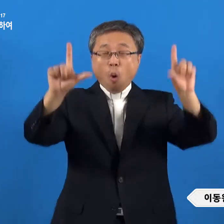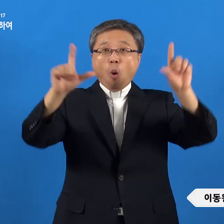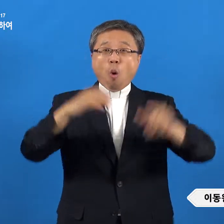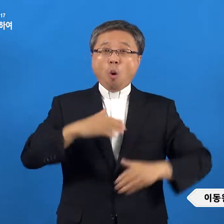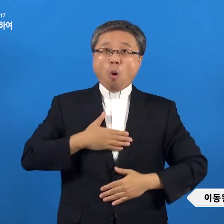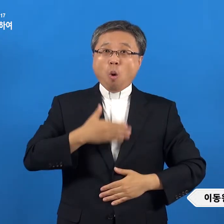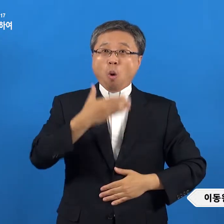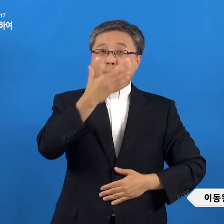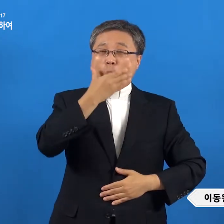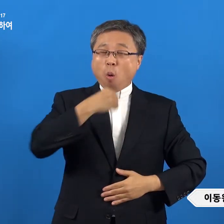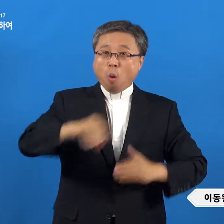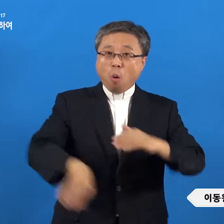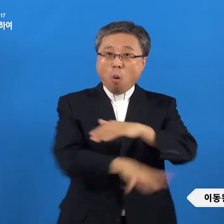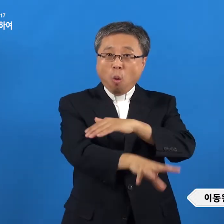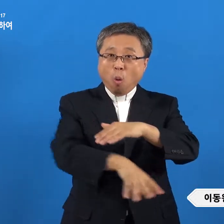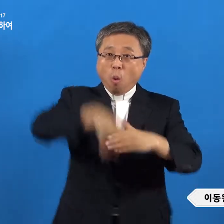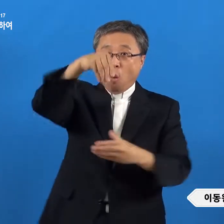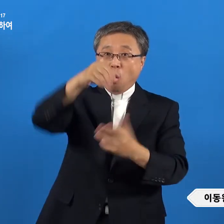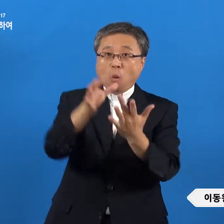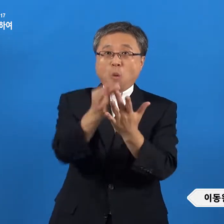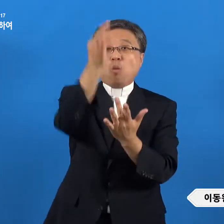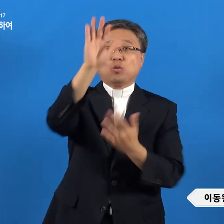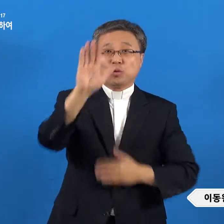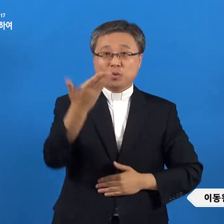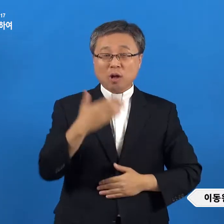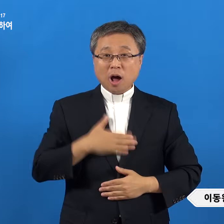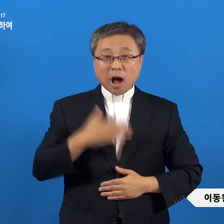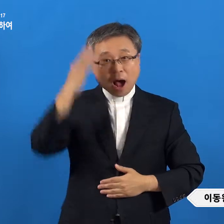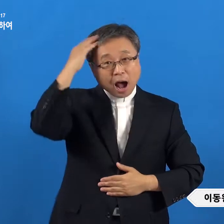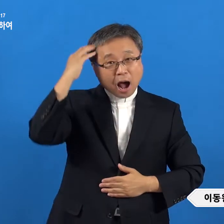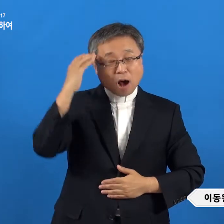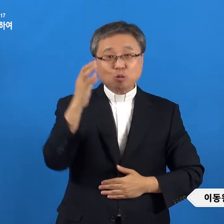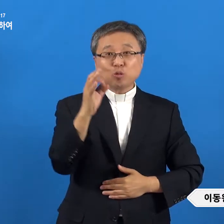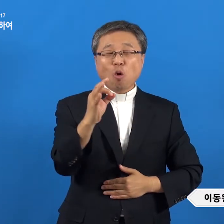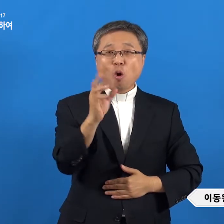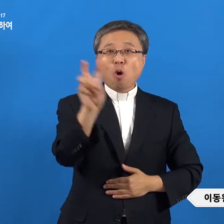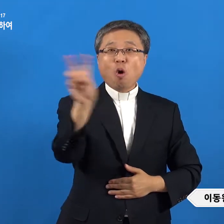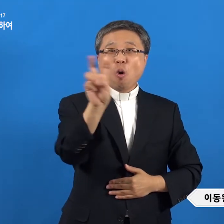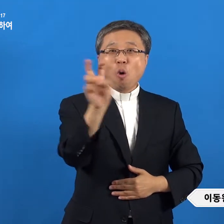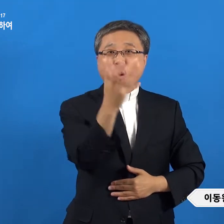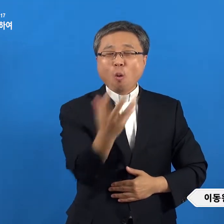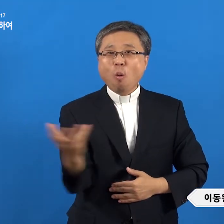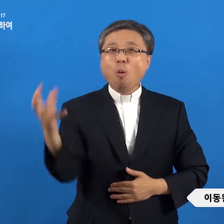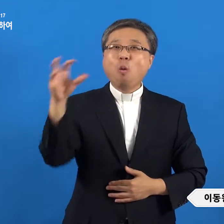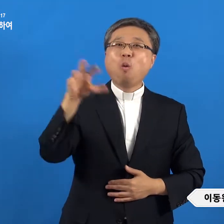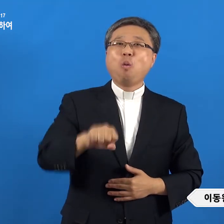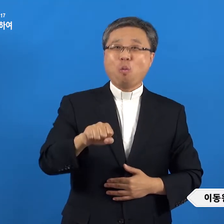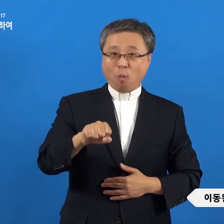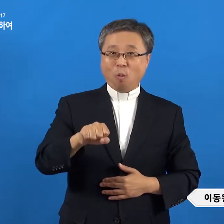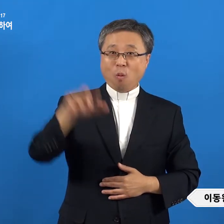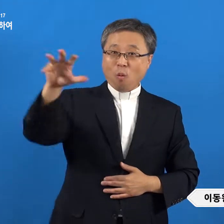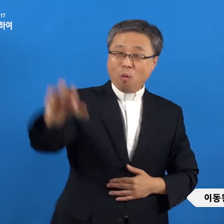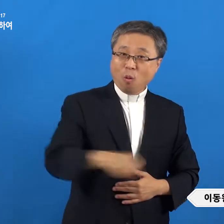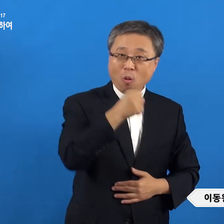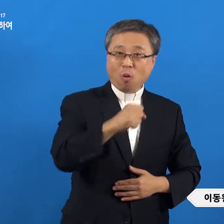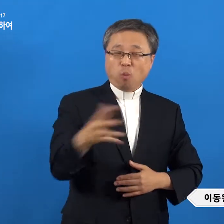사람이에요. 한국 돈으로 약 20억, 110만 파운드를 그가 이제 손에 거머쥐게 된